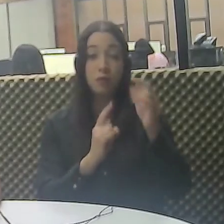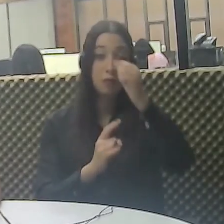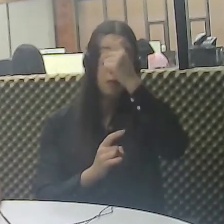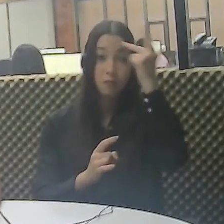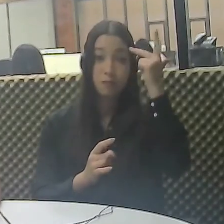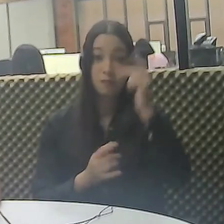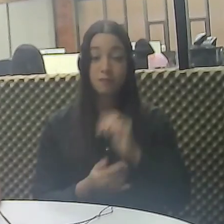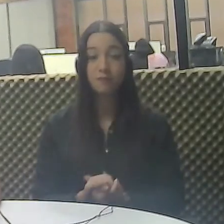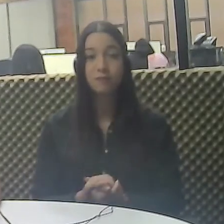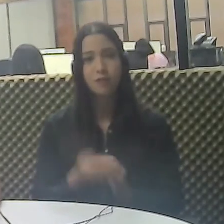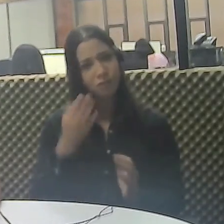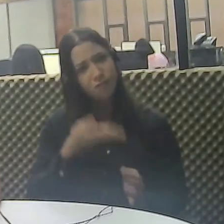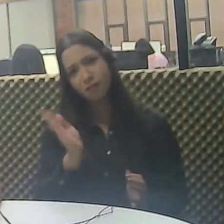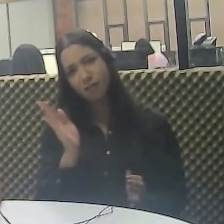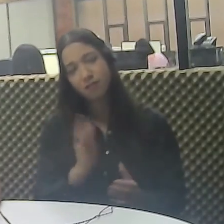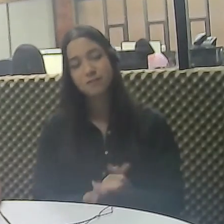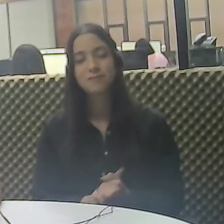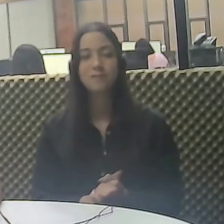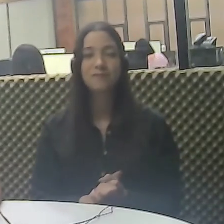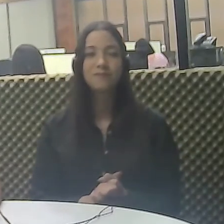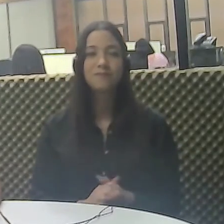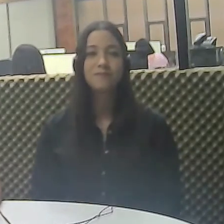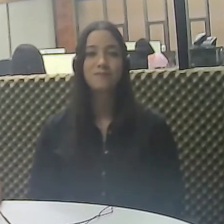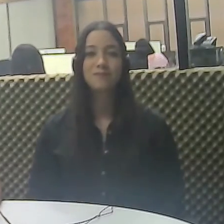Municipal vai lá